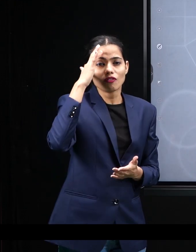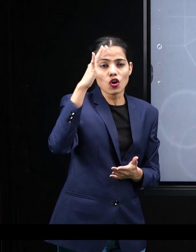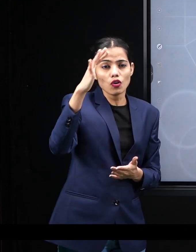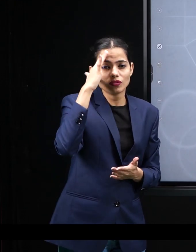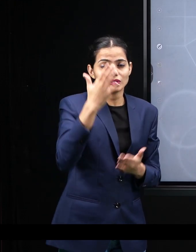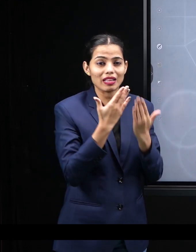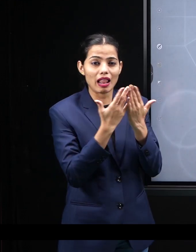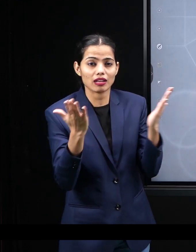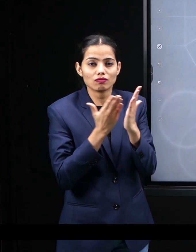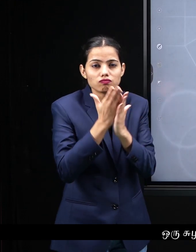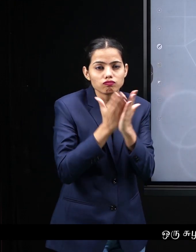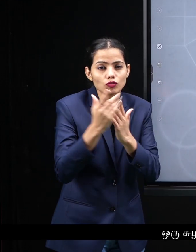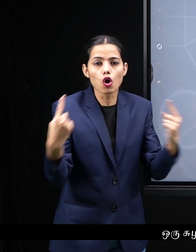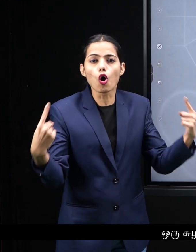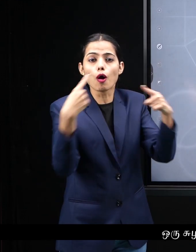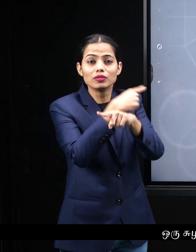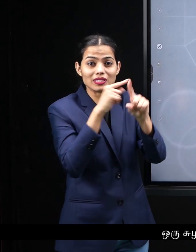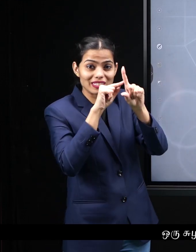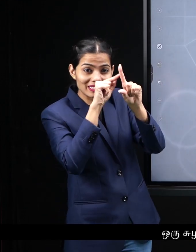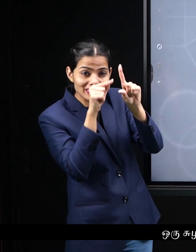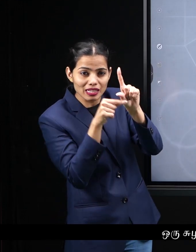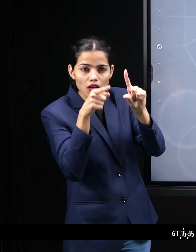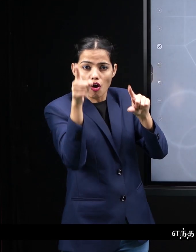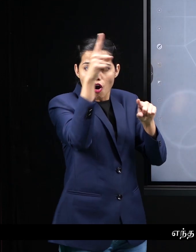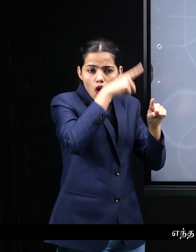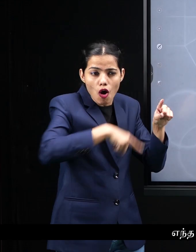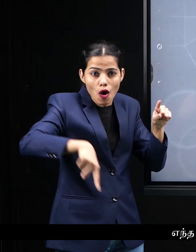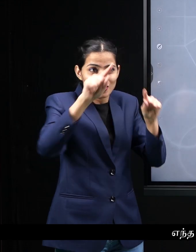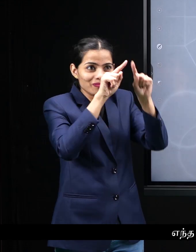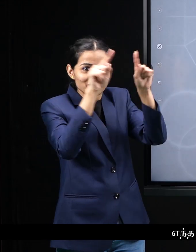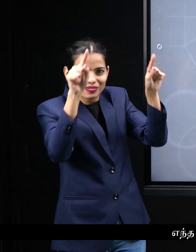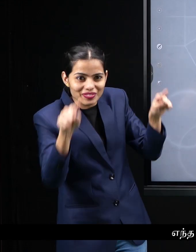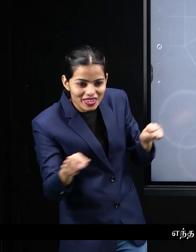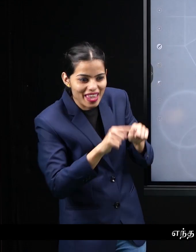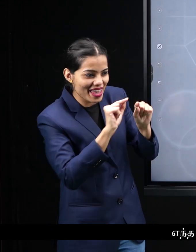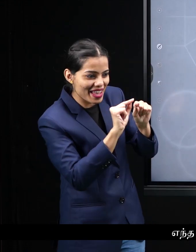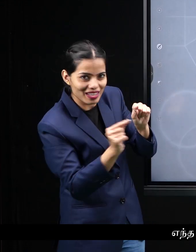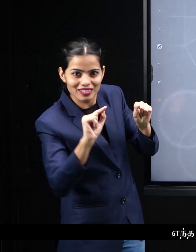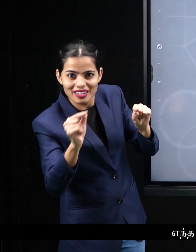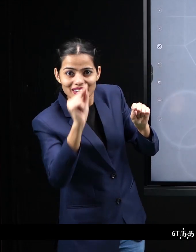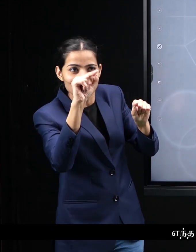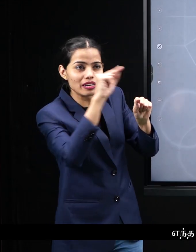தேற்றம் 6. ஒரு சுழற்சி நாற்கரத்தின் எதிர்கோணங்களின் எந்த ஜோடியும் 180 பாகையை